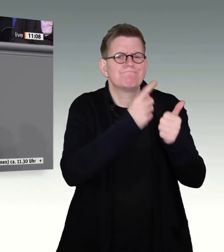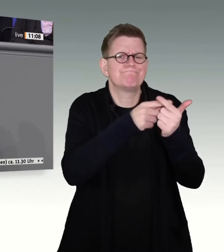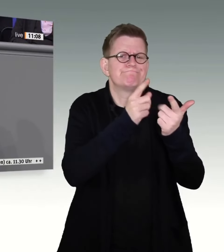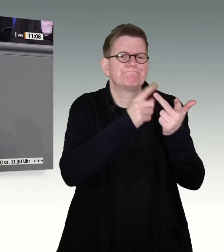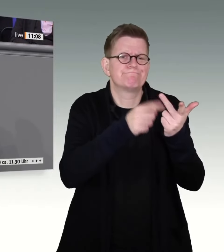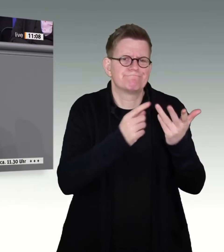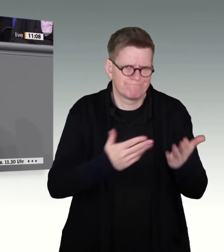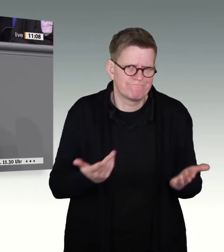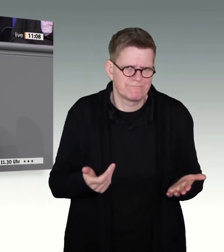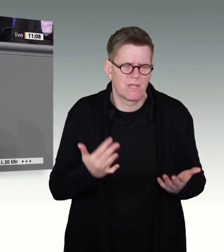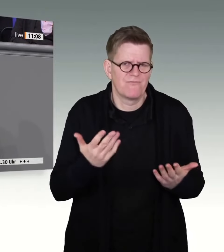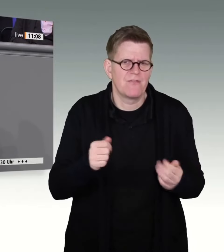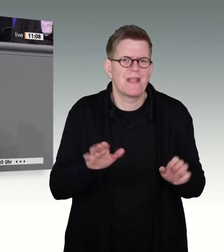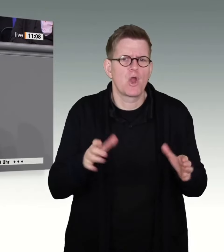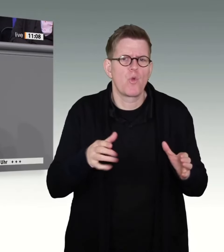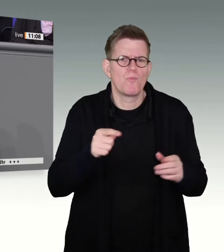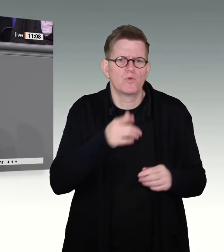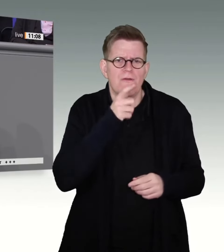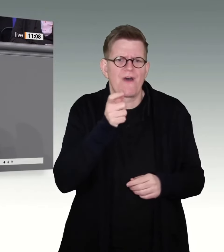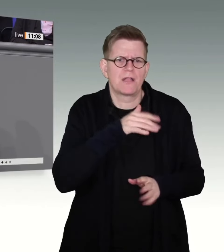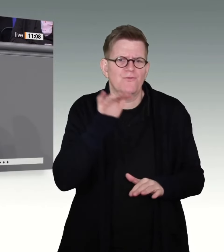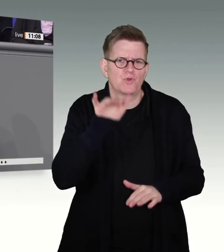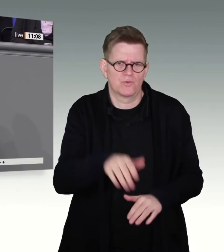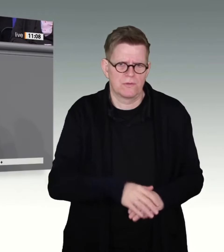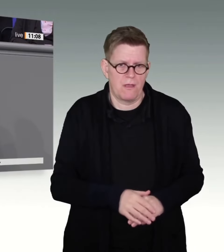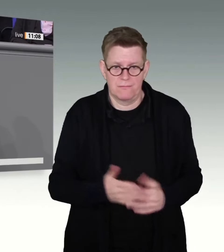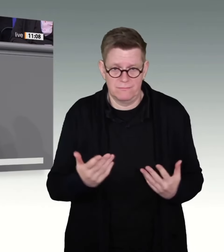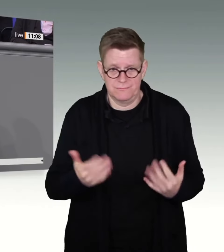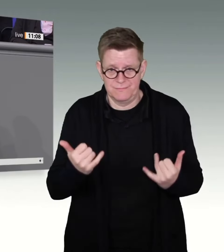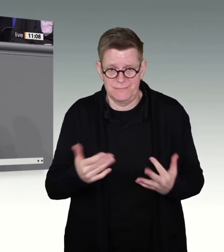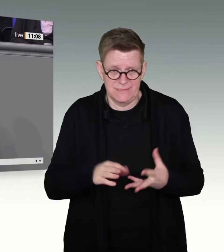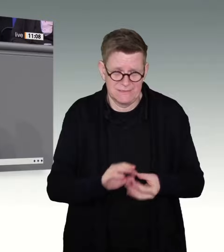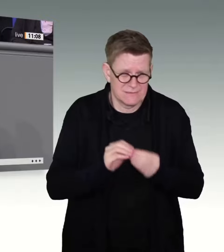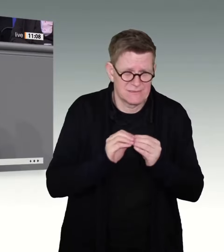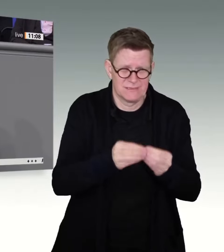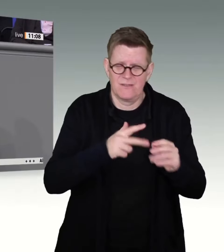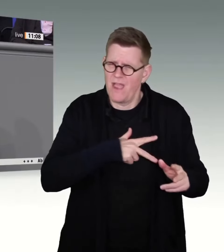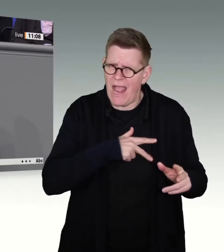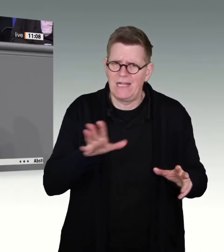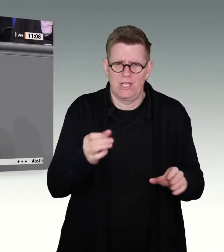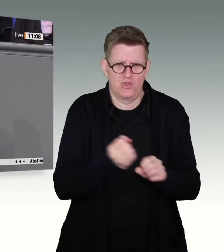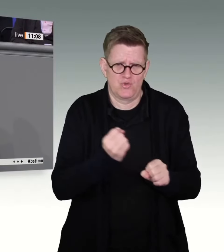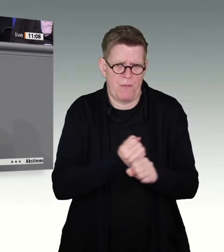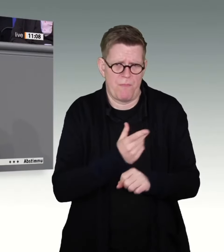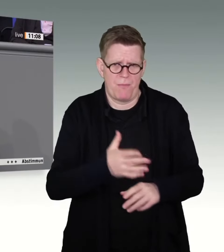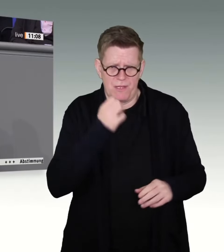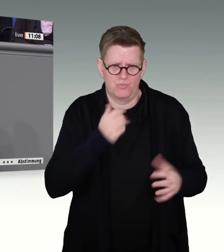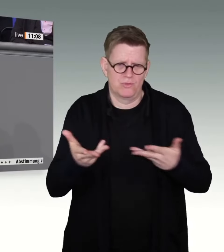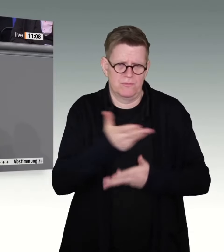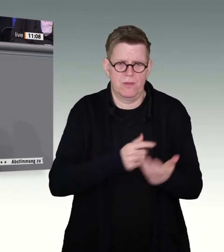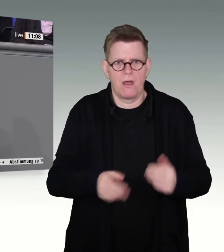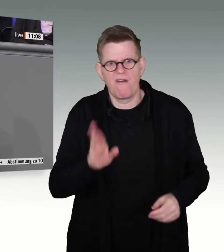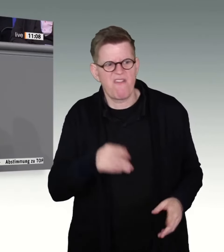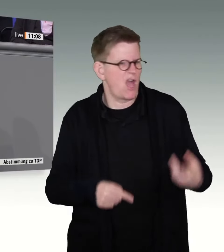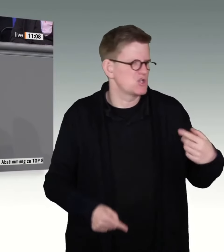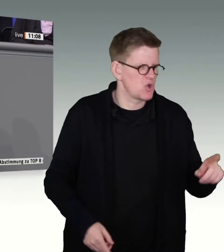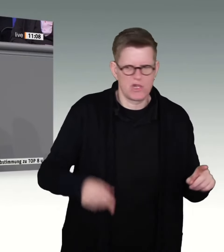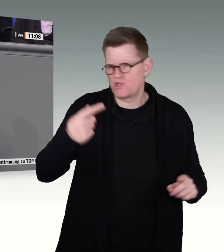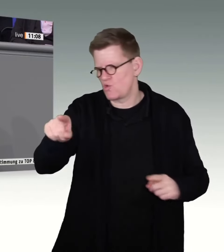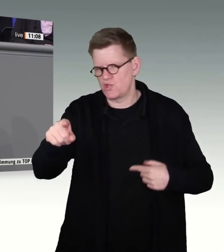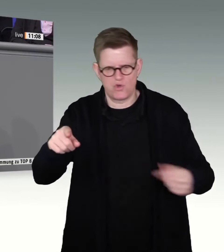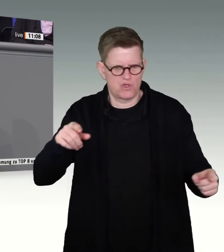lassen Sie uns doch hier über eine ehrliche Zusammenarbeit reden und nicht immer wieder dieses Spiel spielen, wer hat die meiste Schuld an der Baukrise. Dann